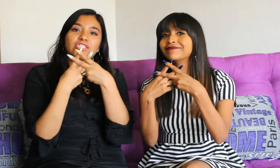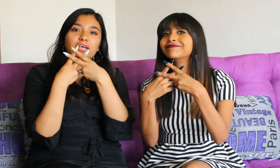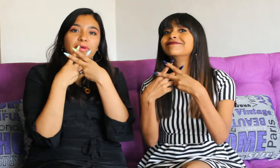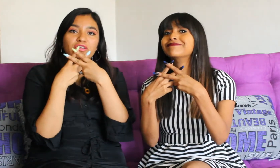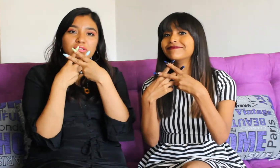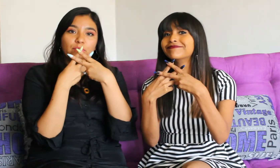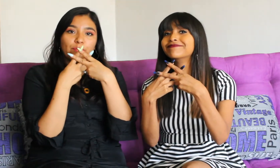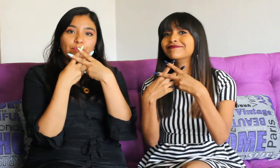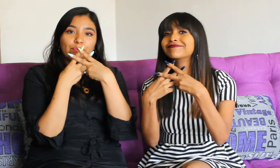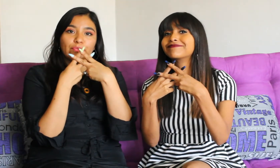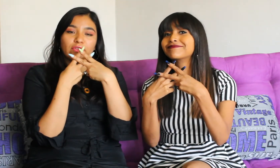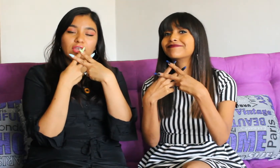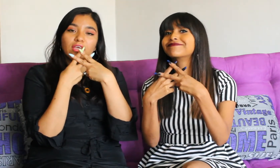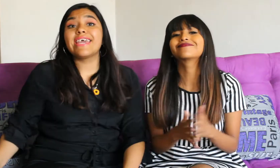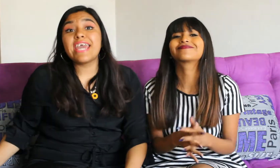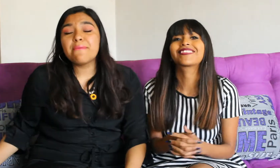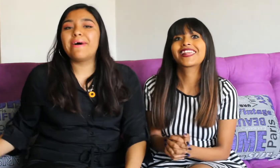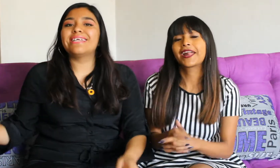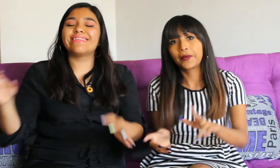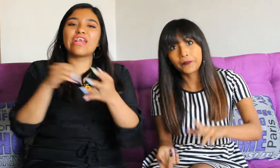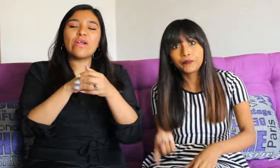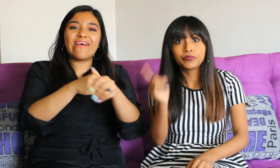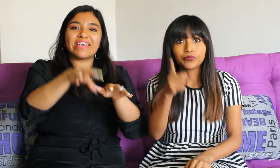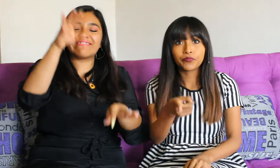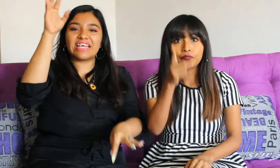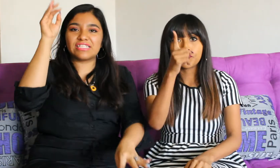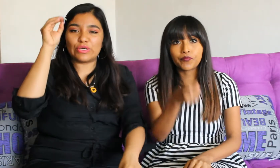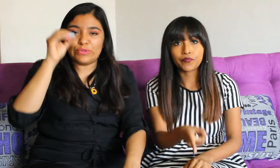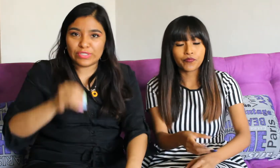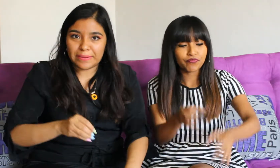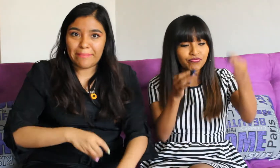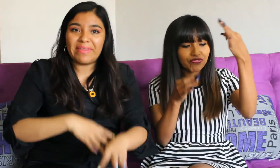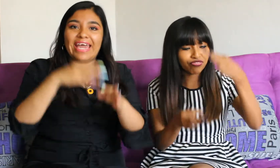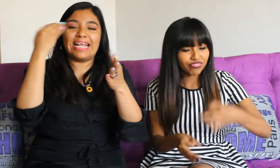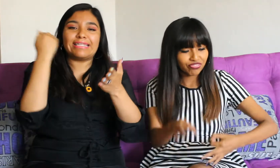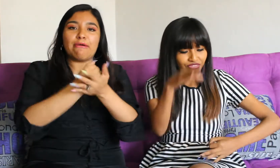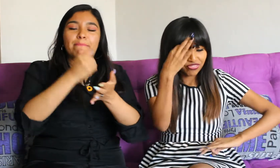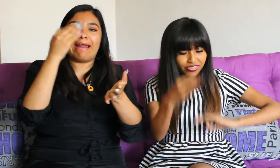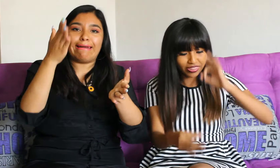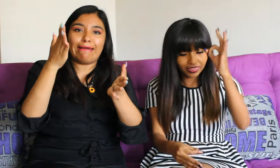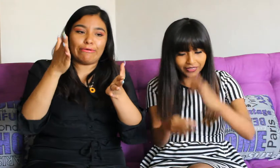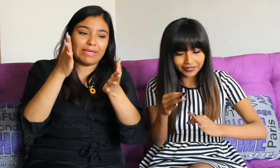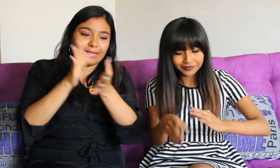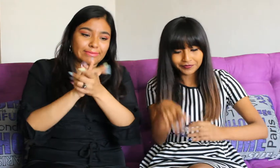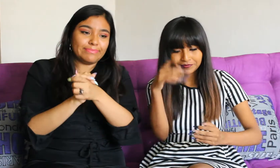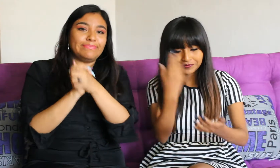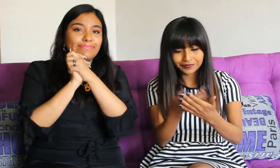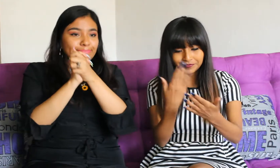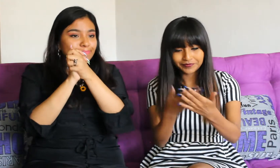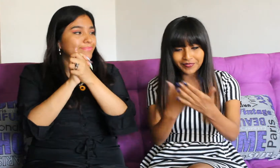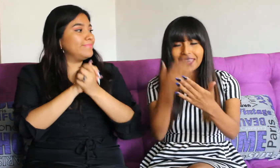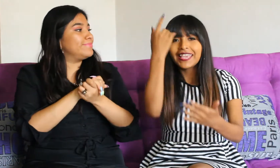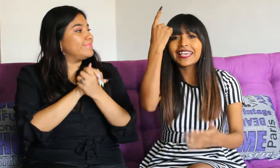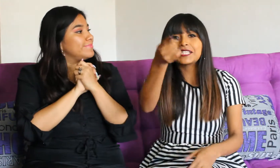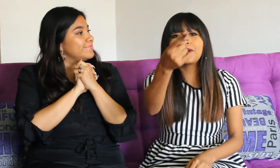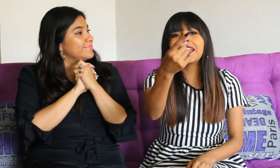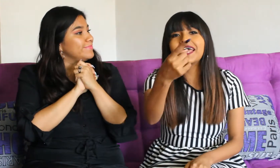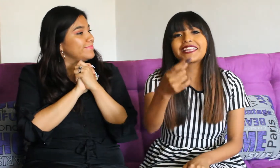Hashtag periodismo. Y van a tener una venta exclusiva. El tempranero, miren. Que es para el